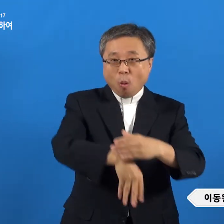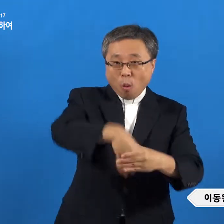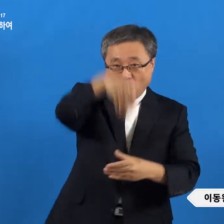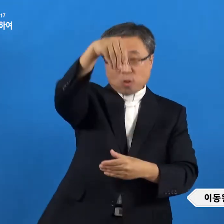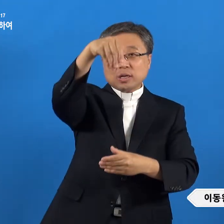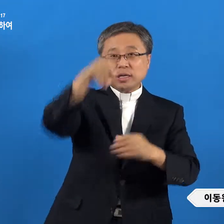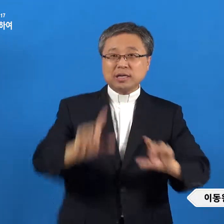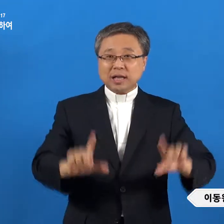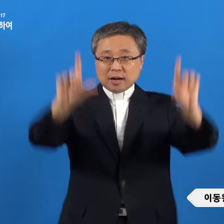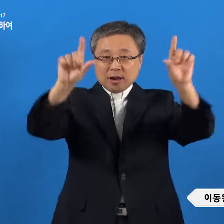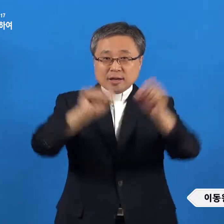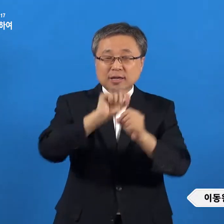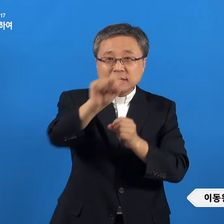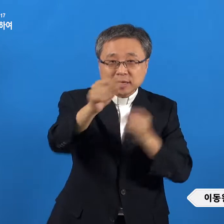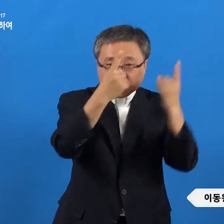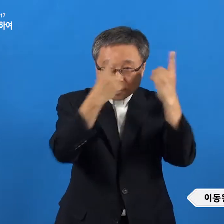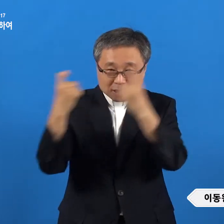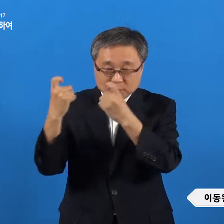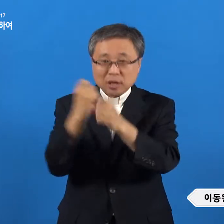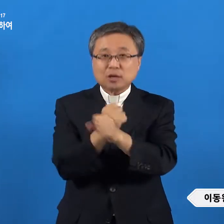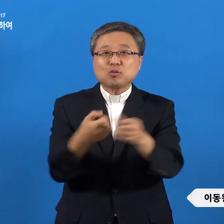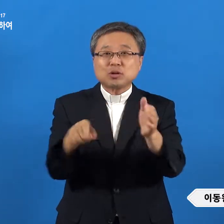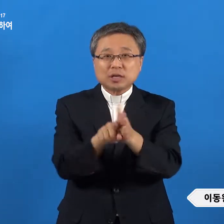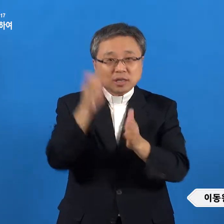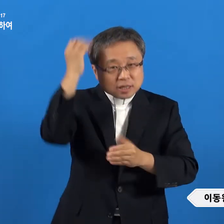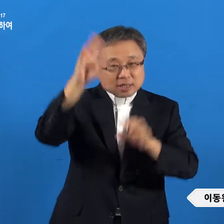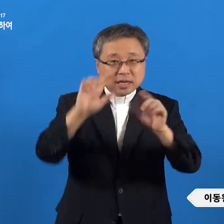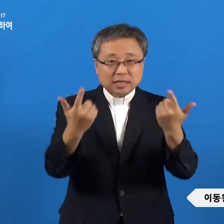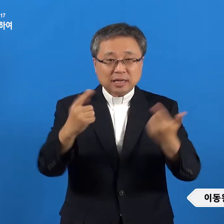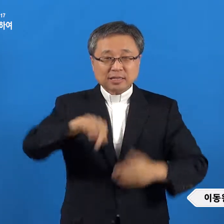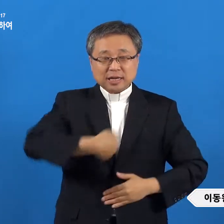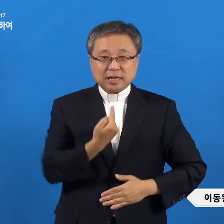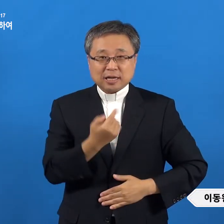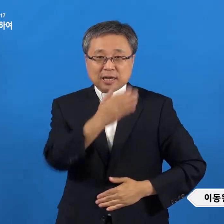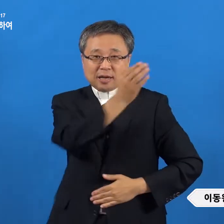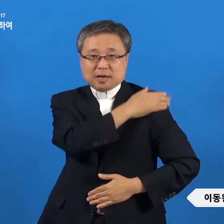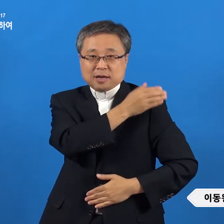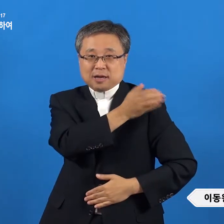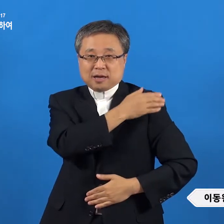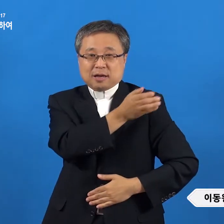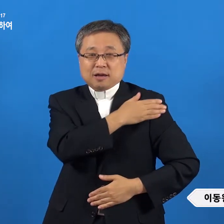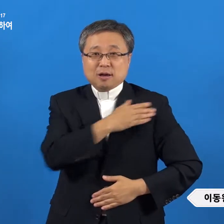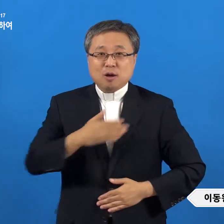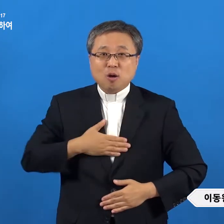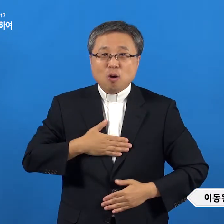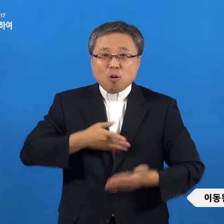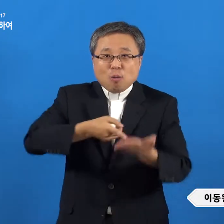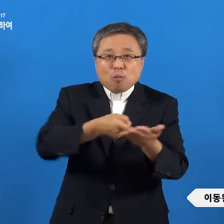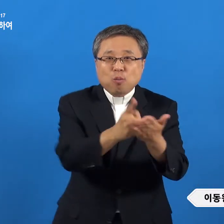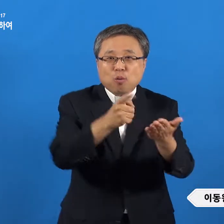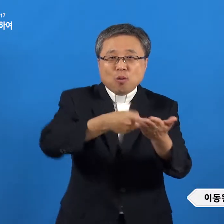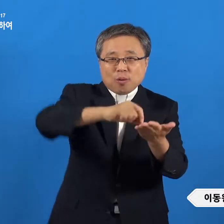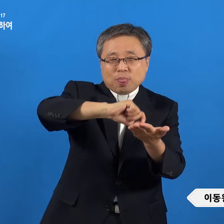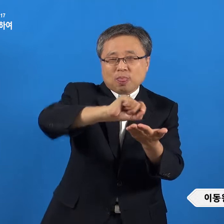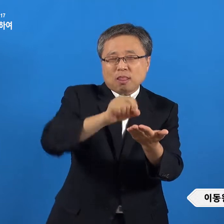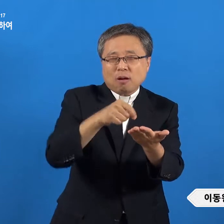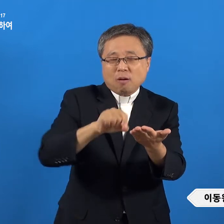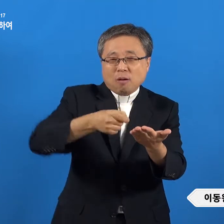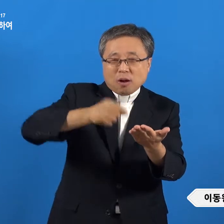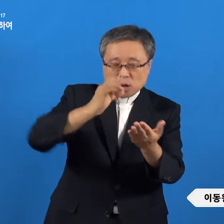길이길이 기념하고 잊지 않기 위해서 그의 왼쪽 팔뚝에다가 문신, 태투를 새겼습니다.